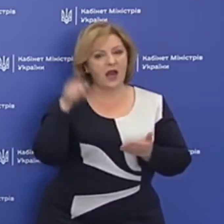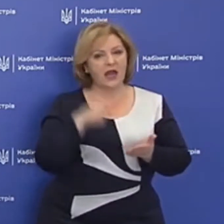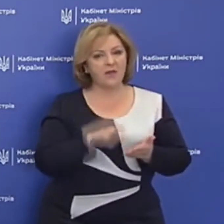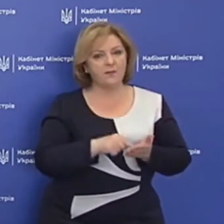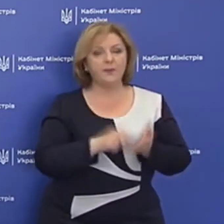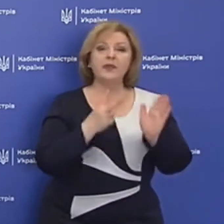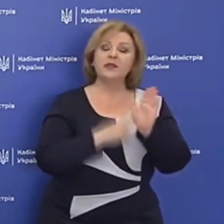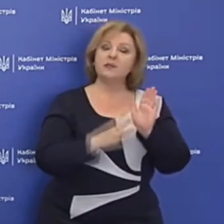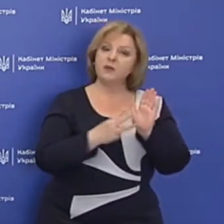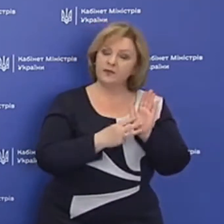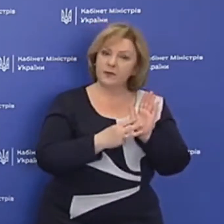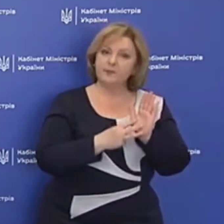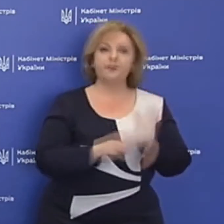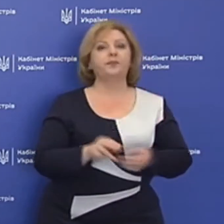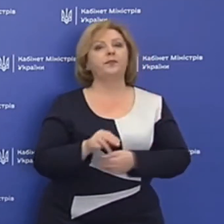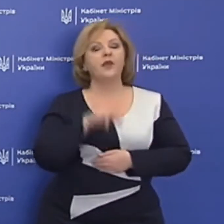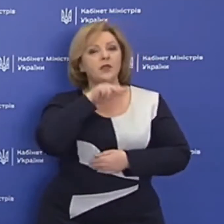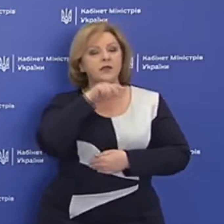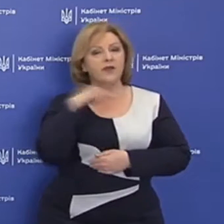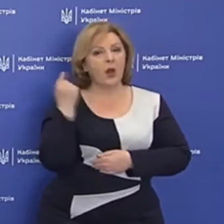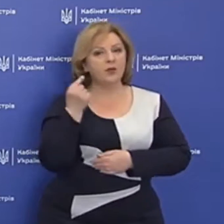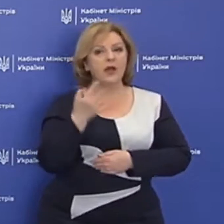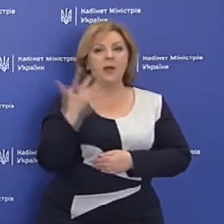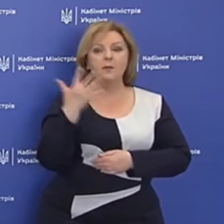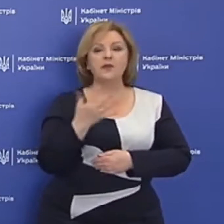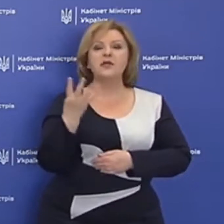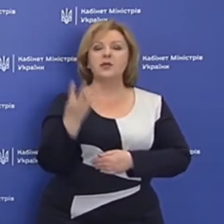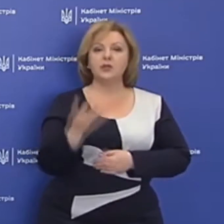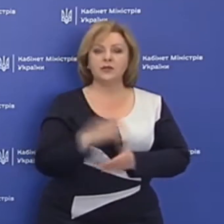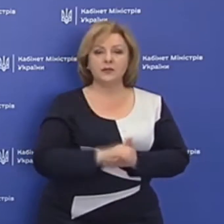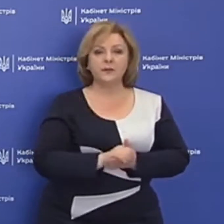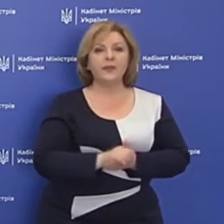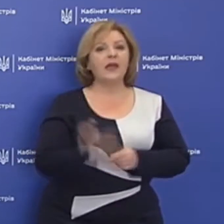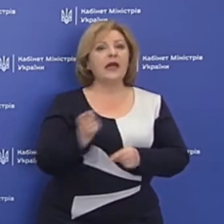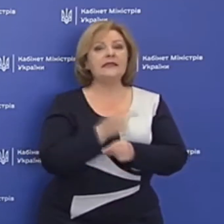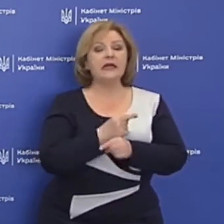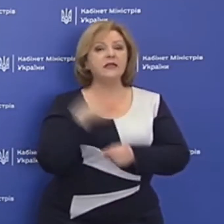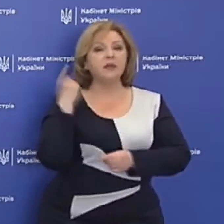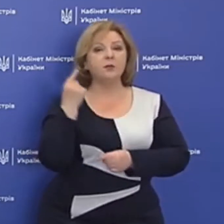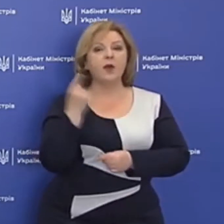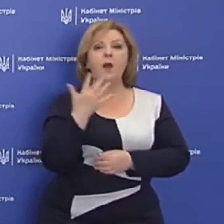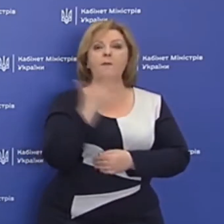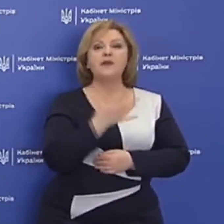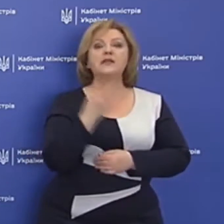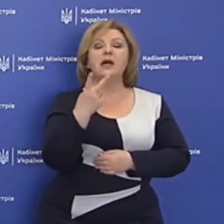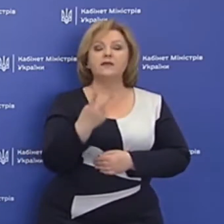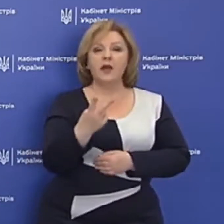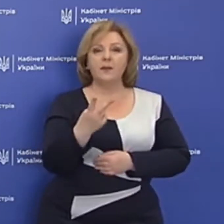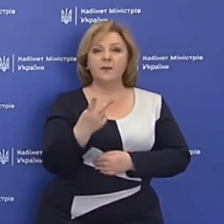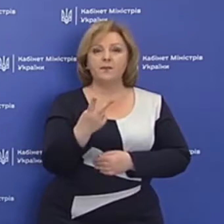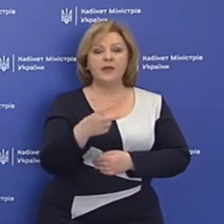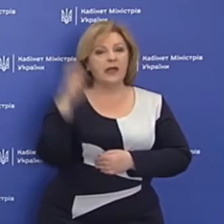– 78, Чернівецькій області – 54, Тернопільській області – 52